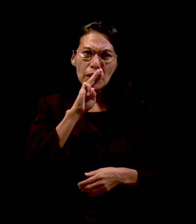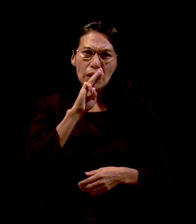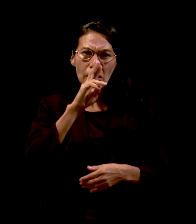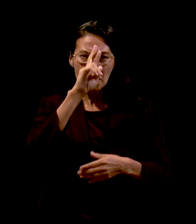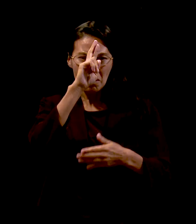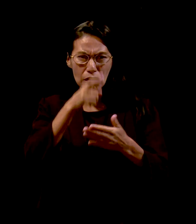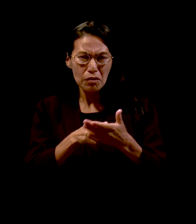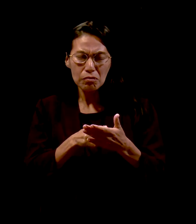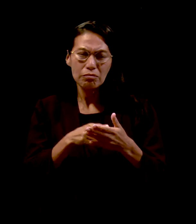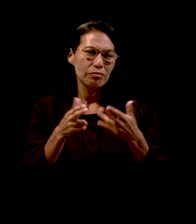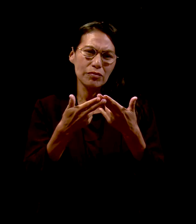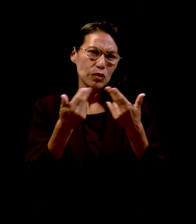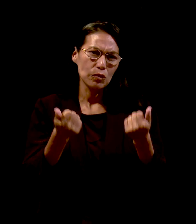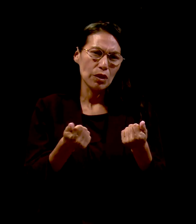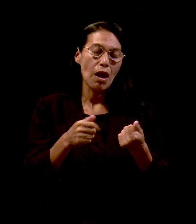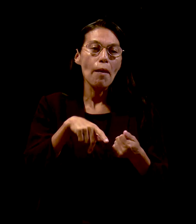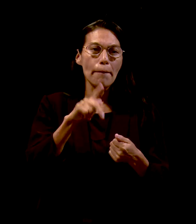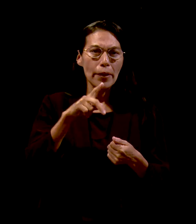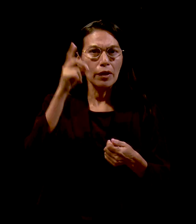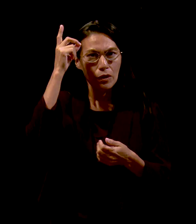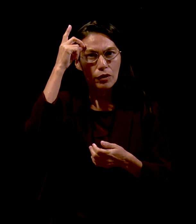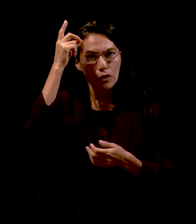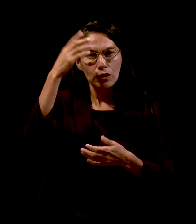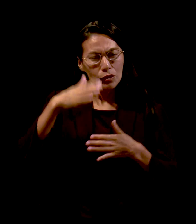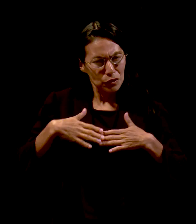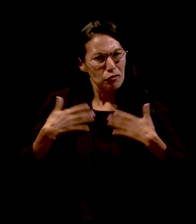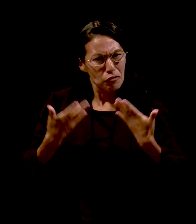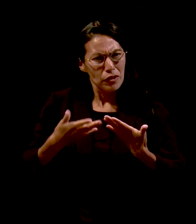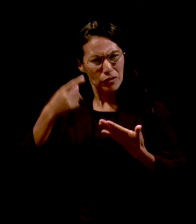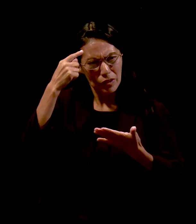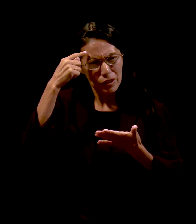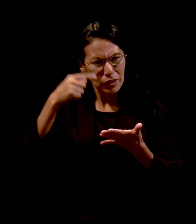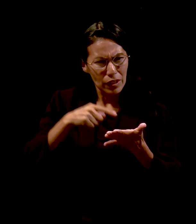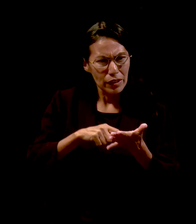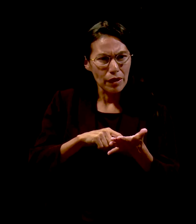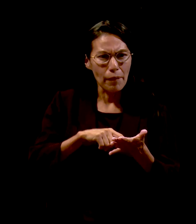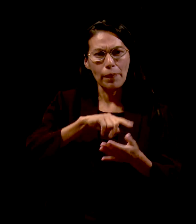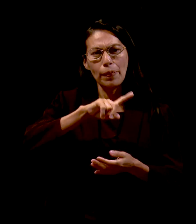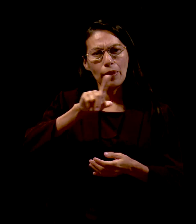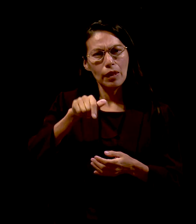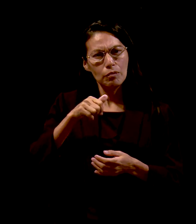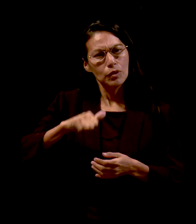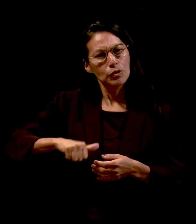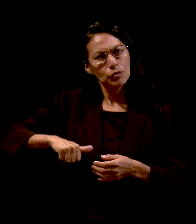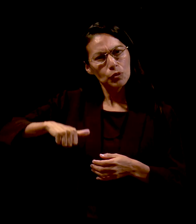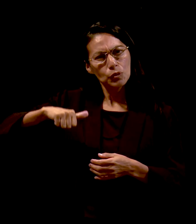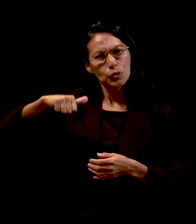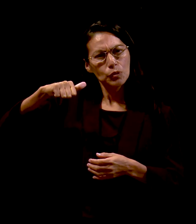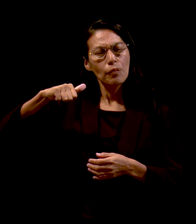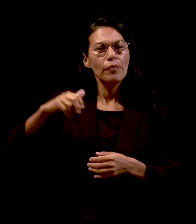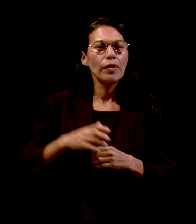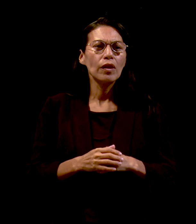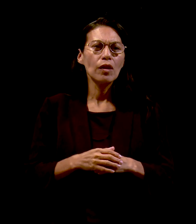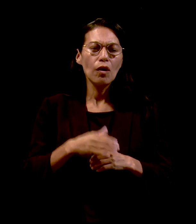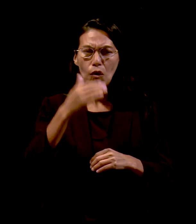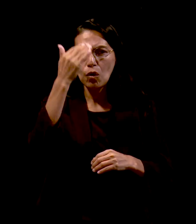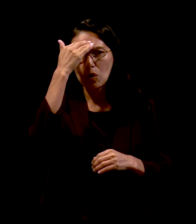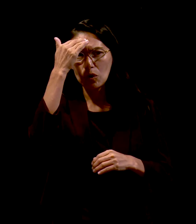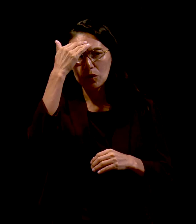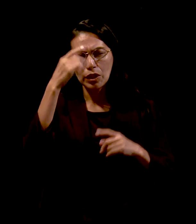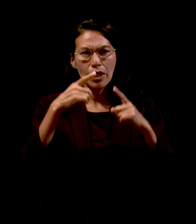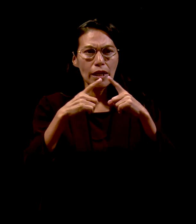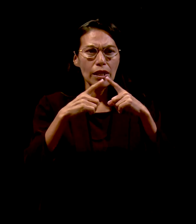muy creyente en dios ya en mi adolescencia conocí la iglesia adventista y se